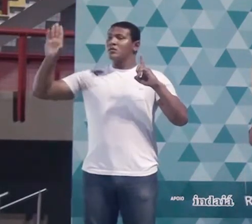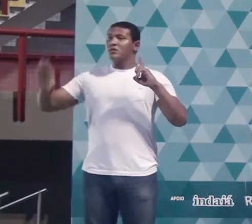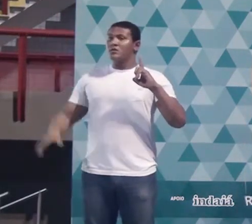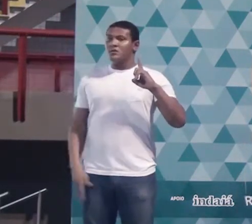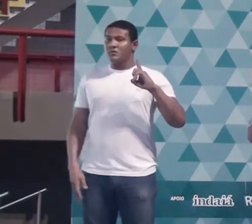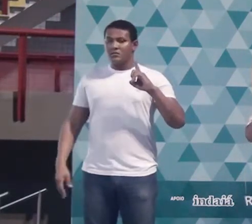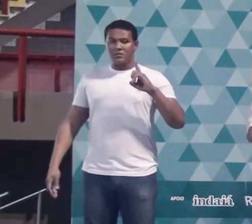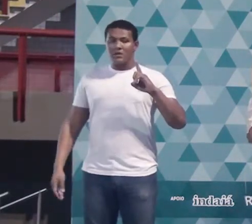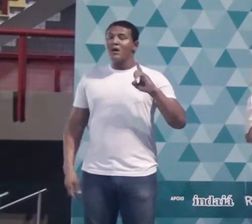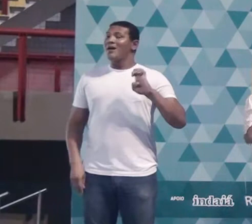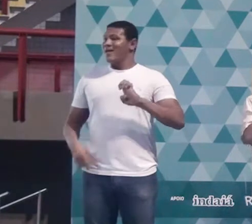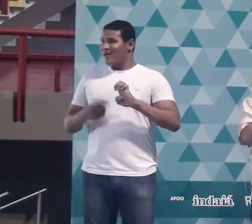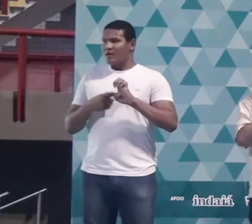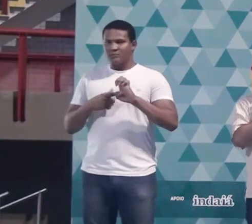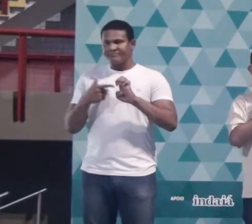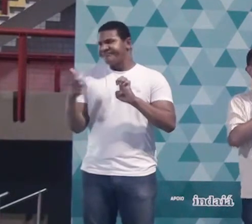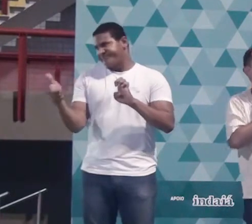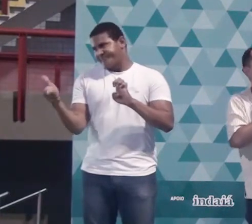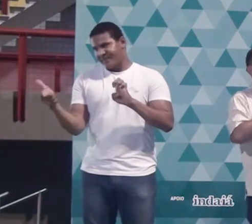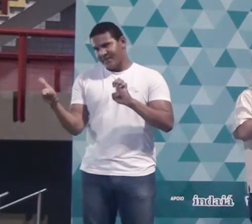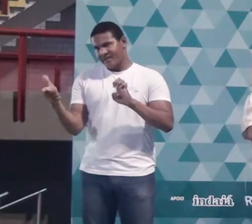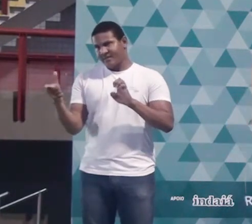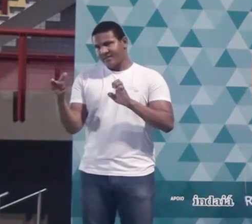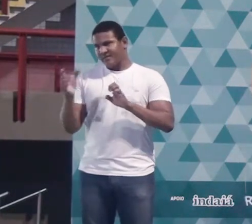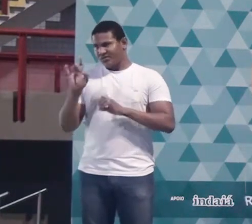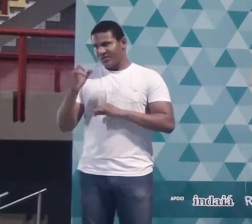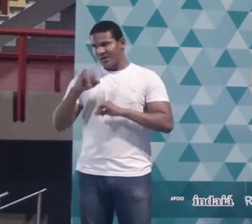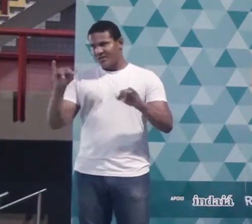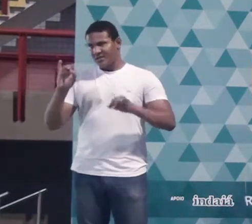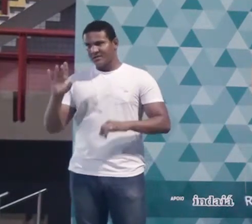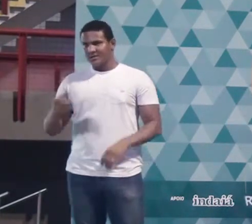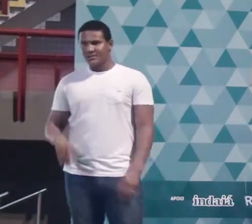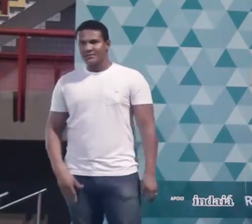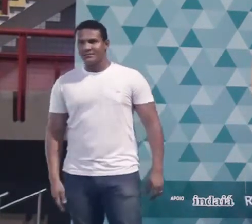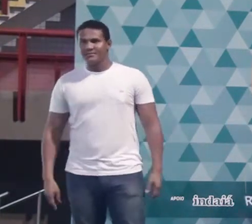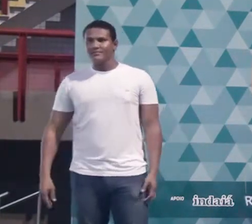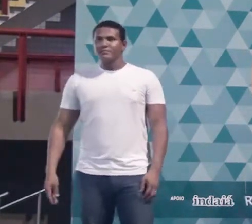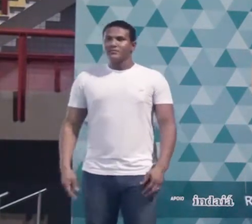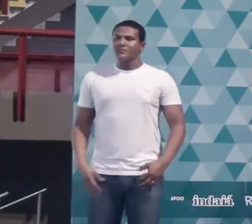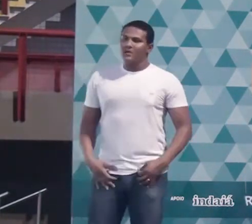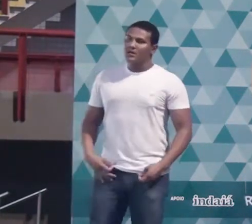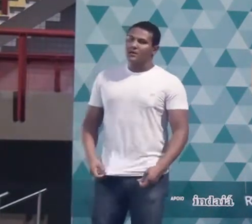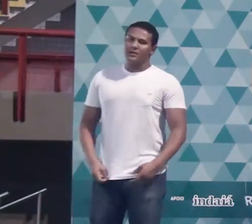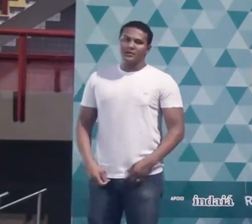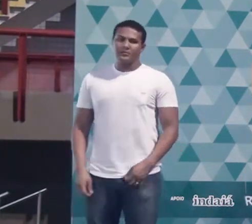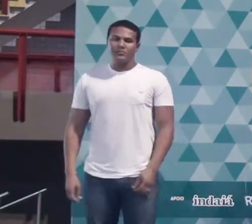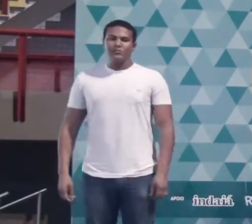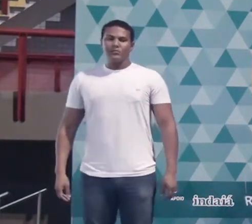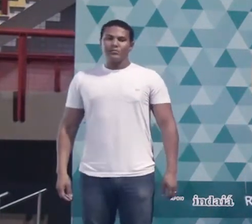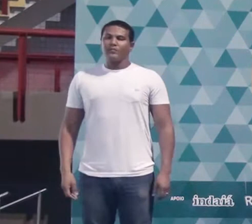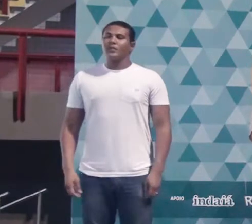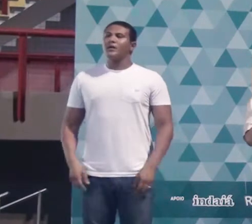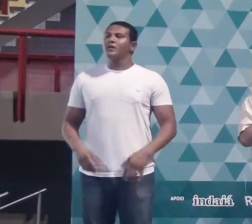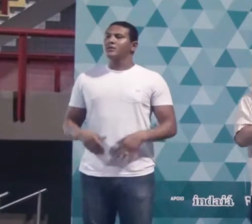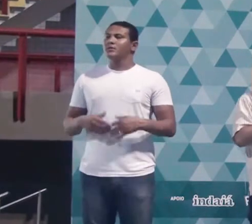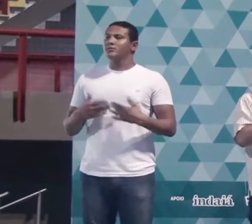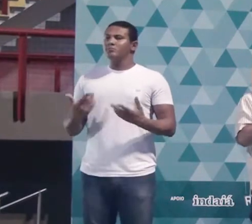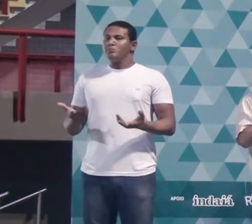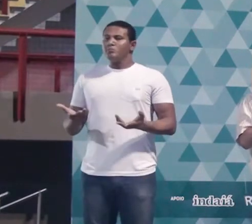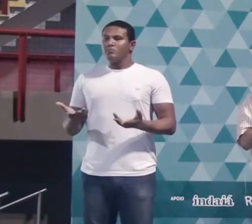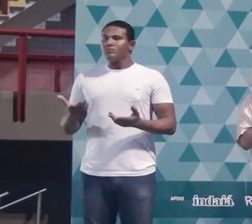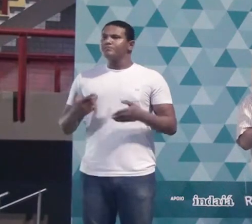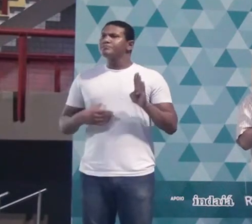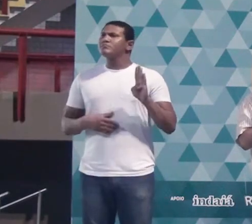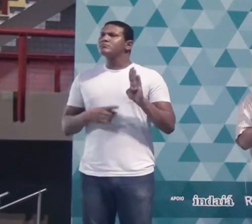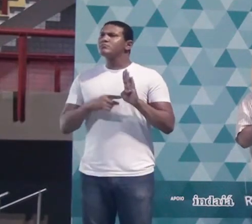Acho que é a E. Não tem E, viu? Pois bem, então é o seguinte. Quem foi que falou que seria a